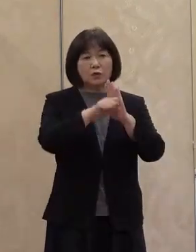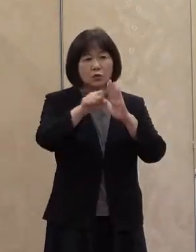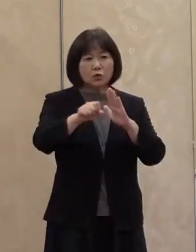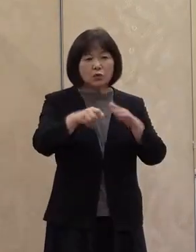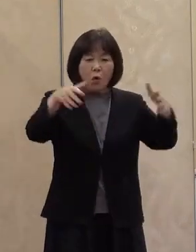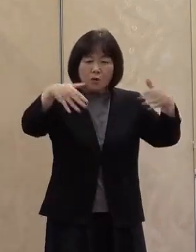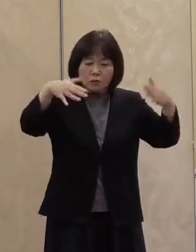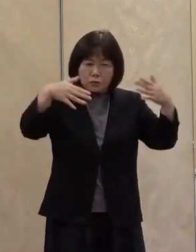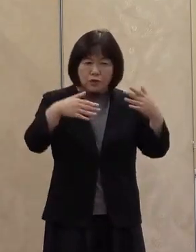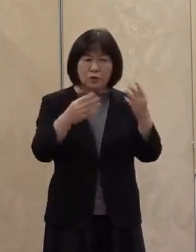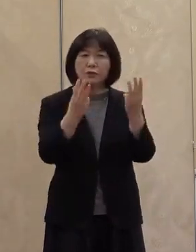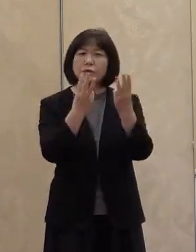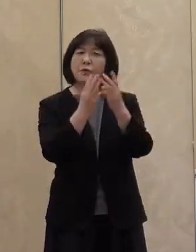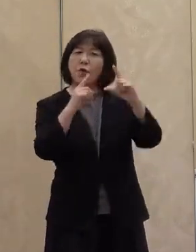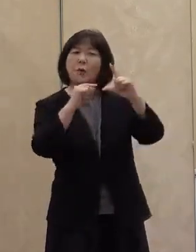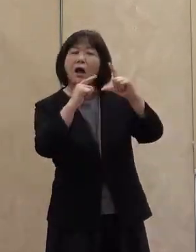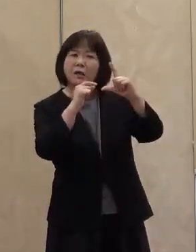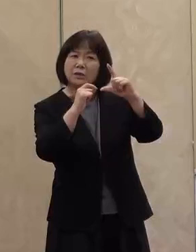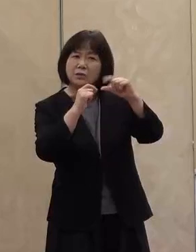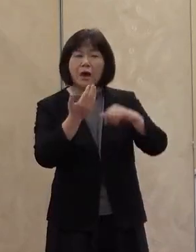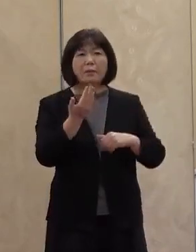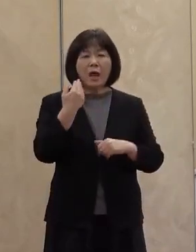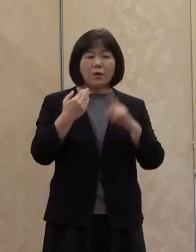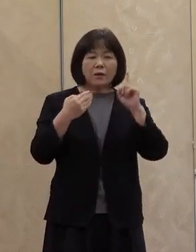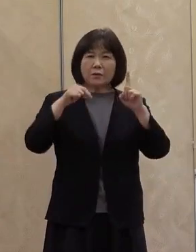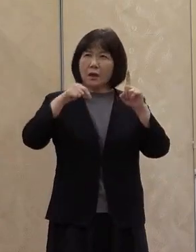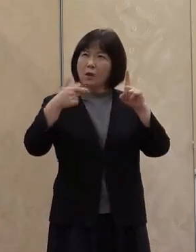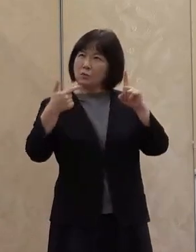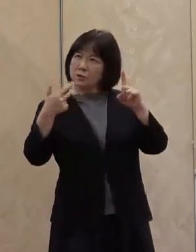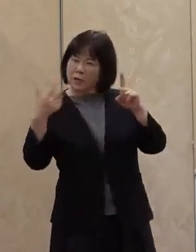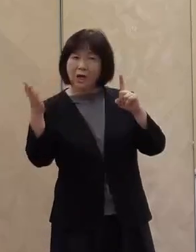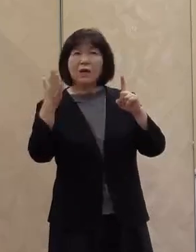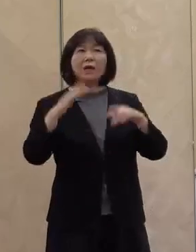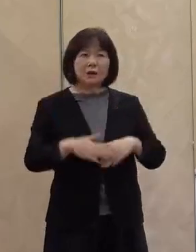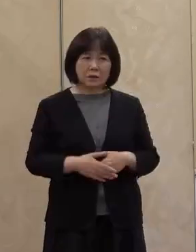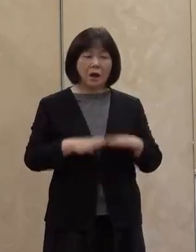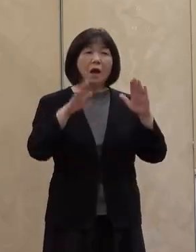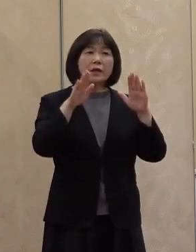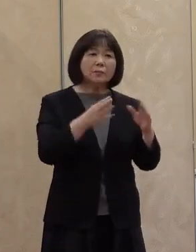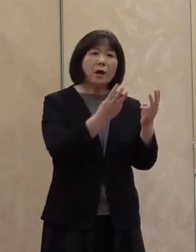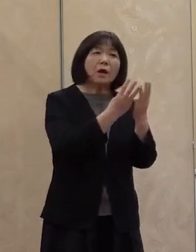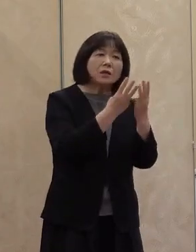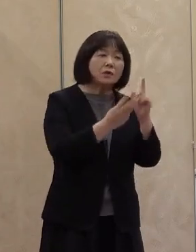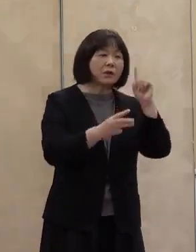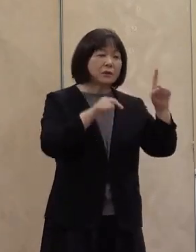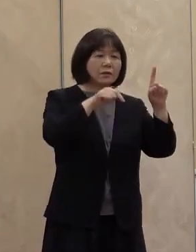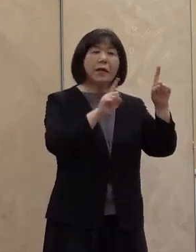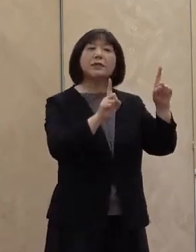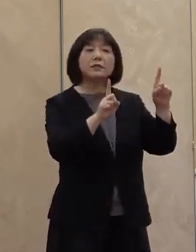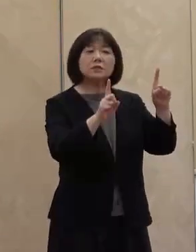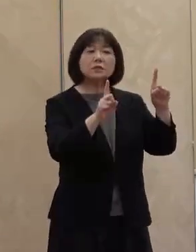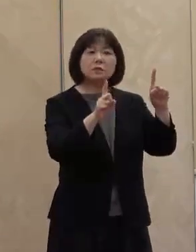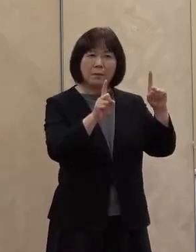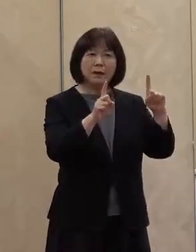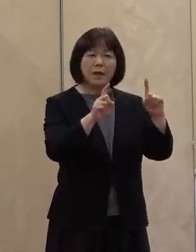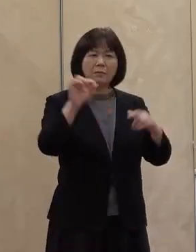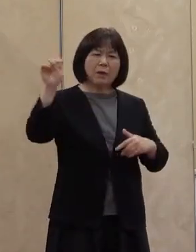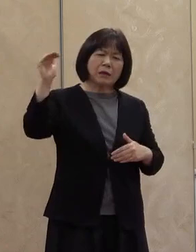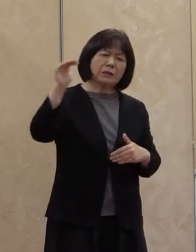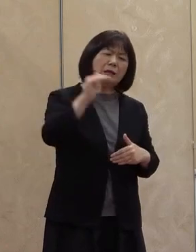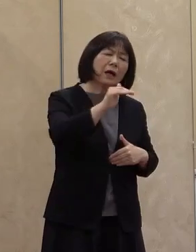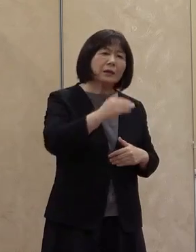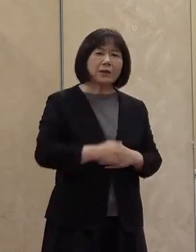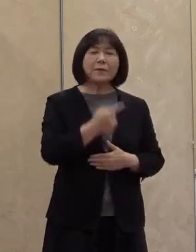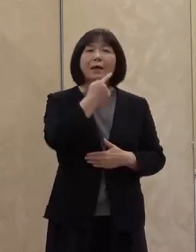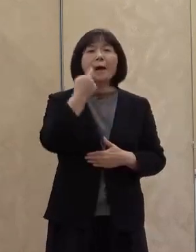阪コロナ前は 1.76 ありましたが、今有効求人倍率は 1.1 まで下がっています。赤